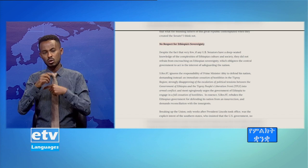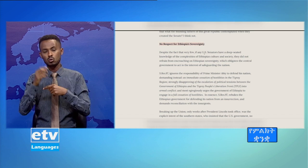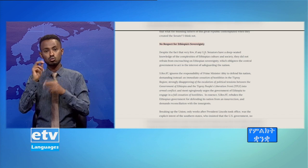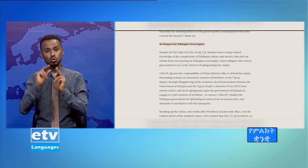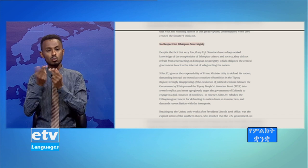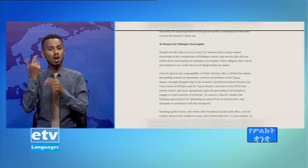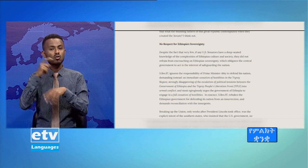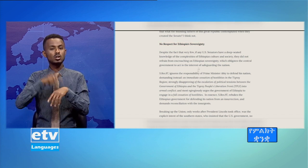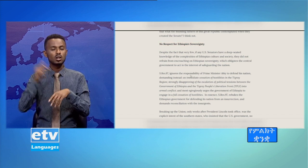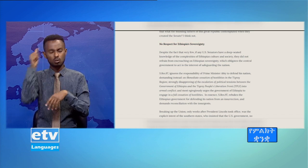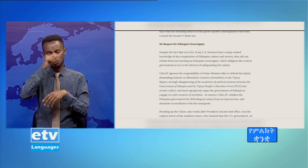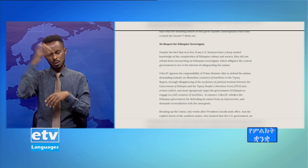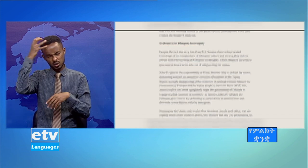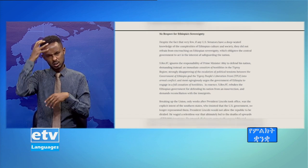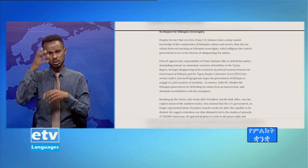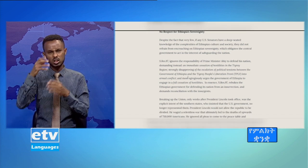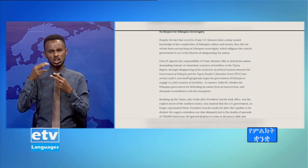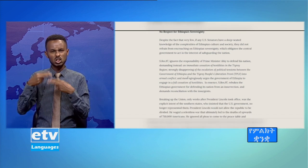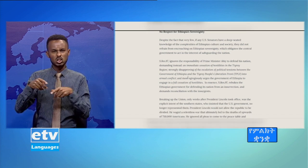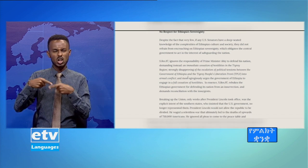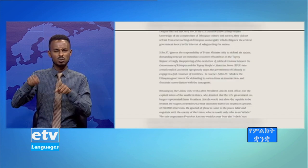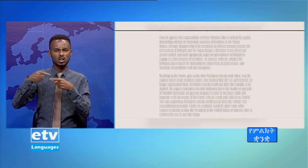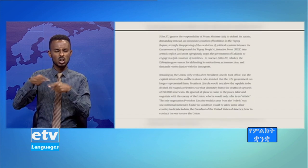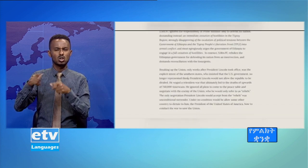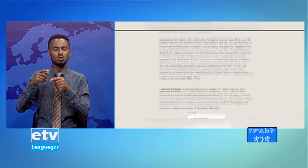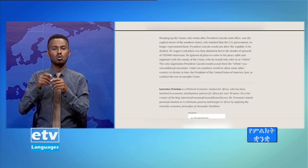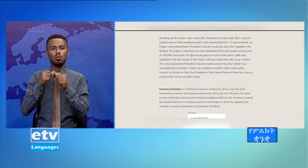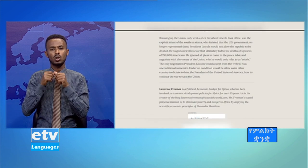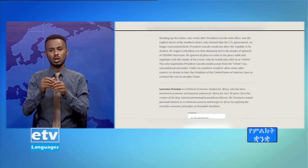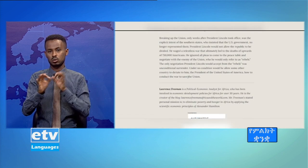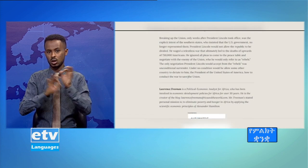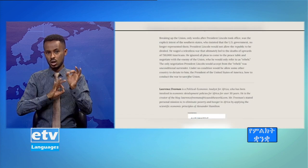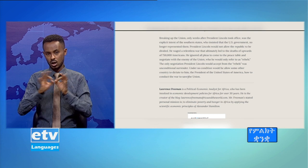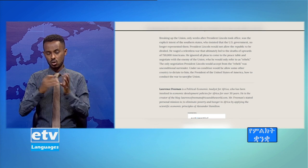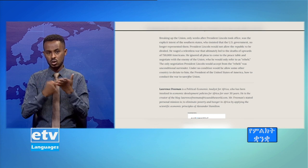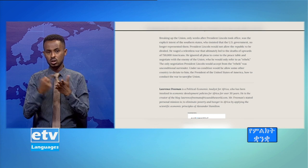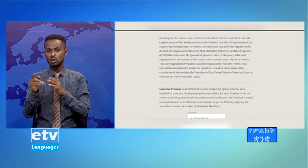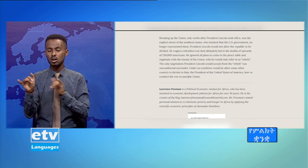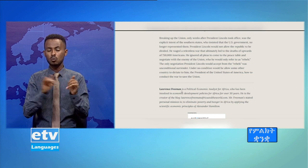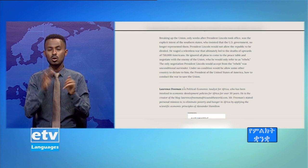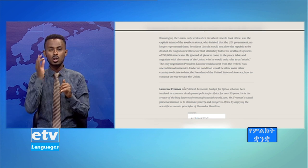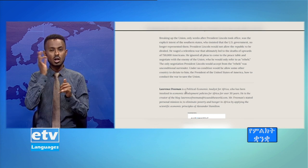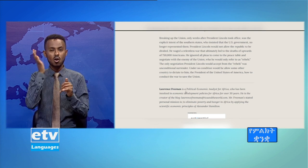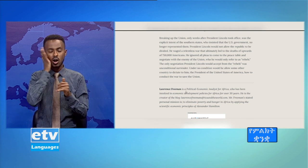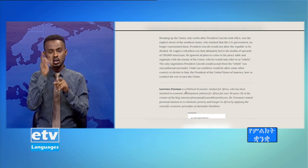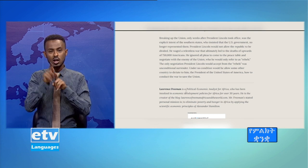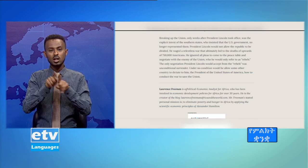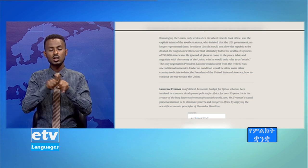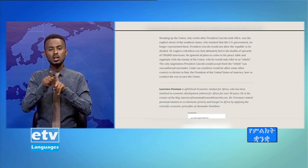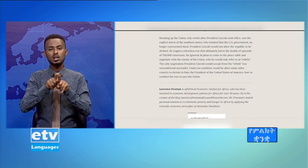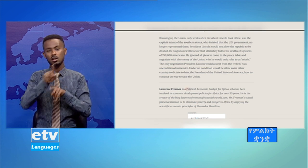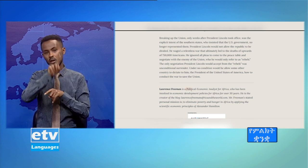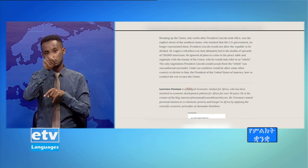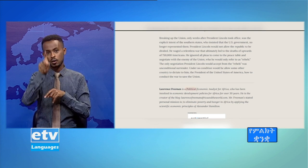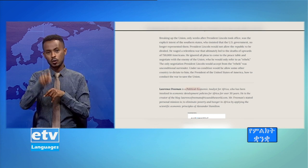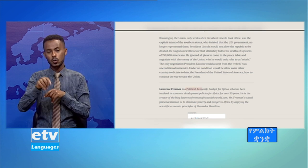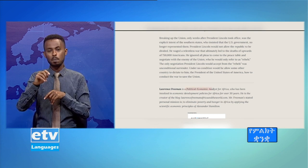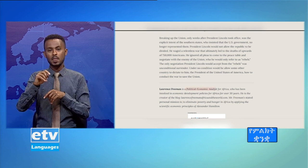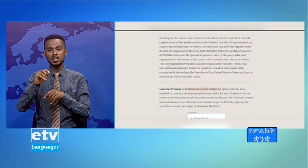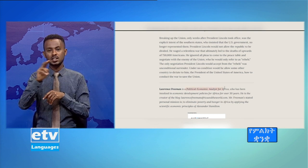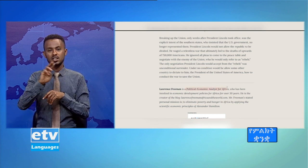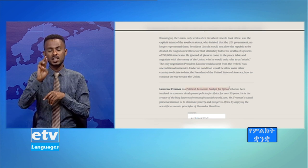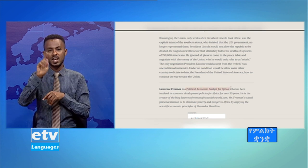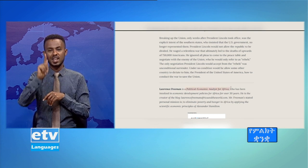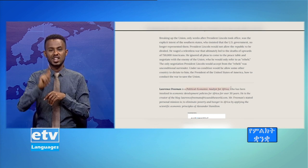ጊዜያት የኢትዮጵያ መንግስትን ሲያብጠለጥሉ መክረማቸውንም ያብራራሉ። ይህ ታዲያ ከህወሓት ጋር ድርድርን የሚጠይቀውን ሴኔት